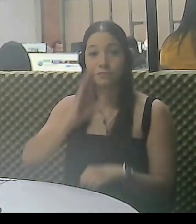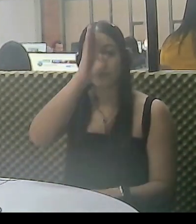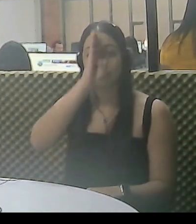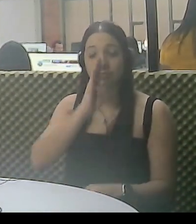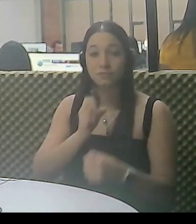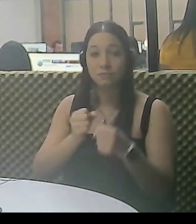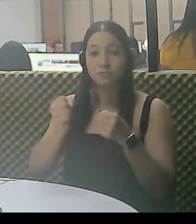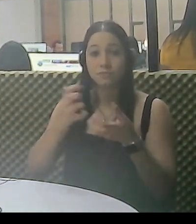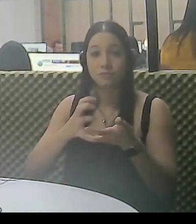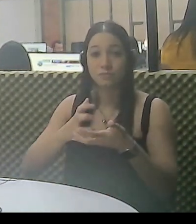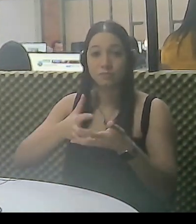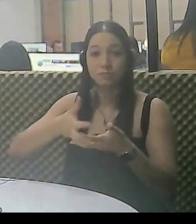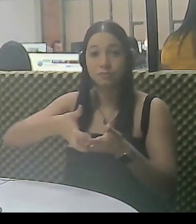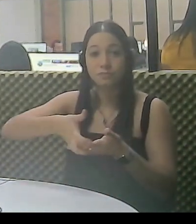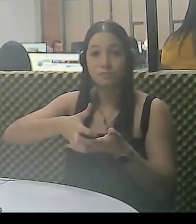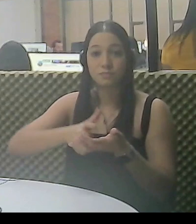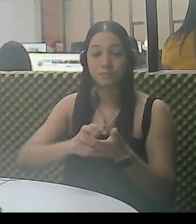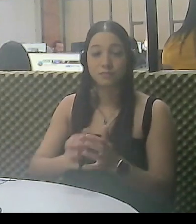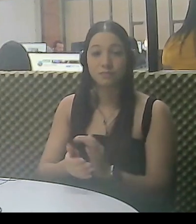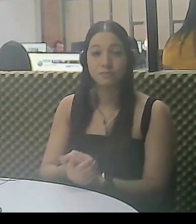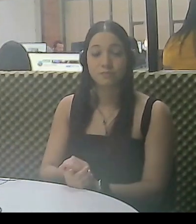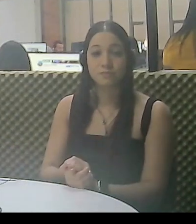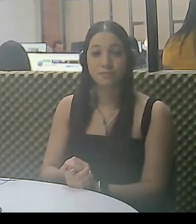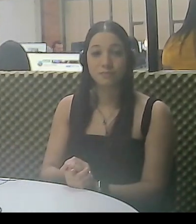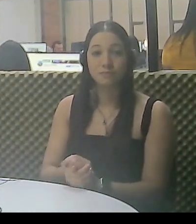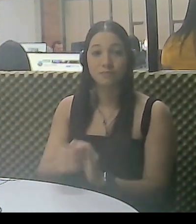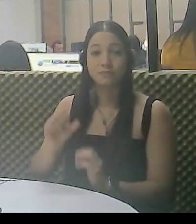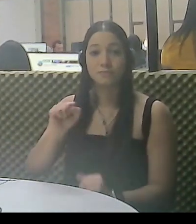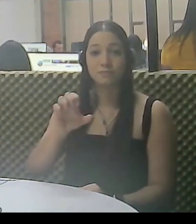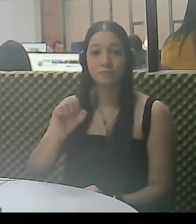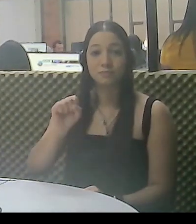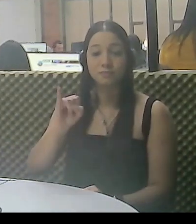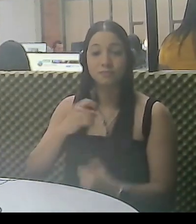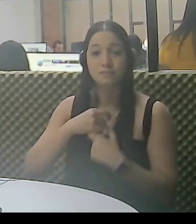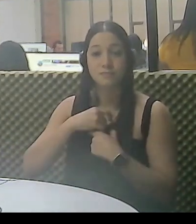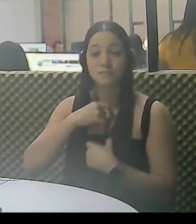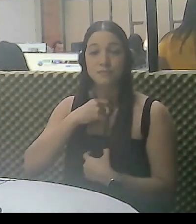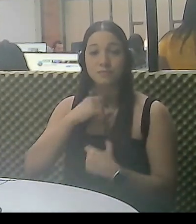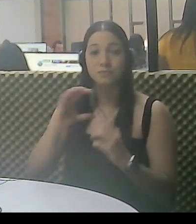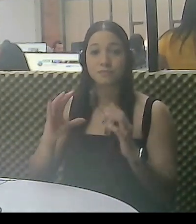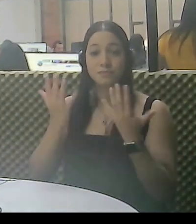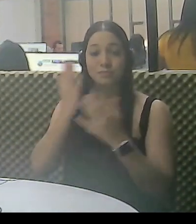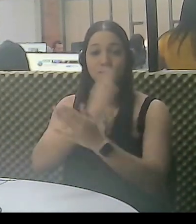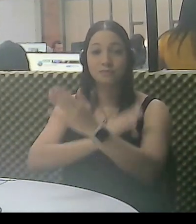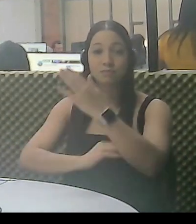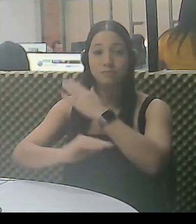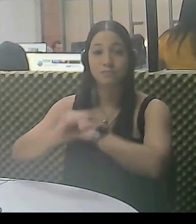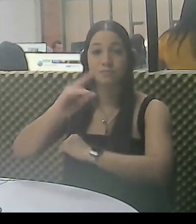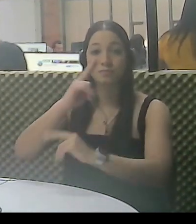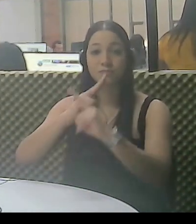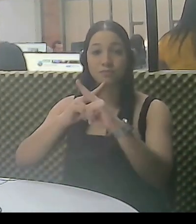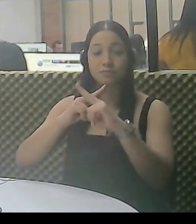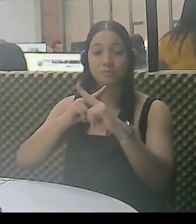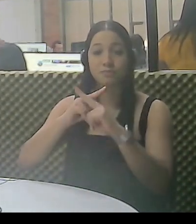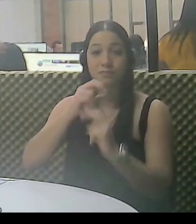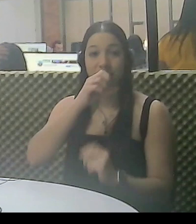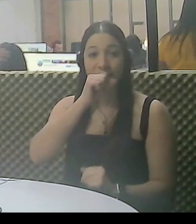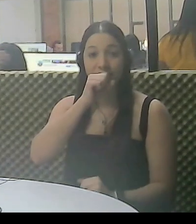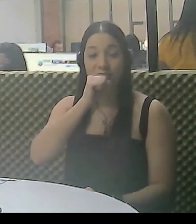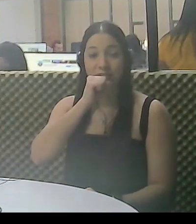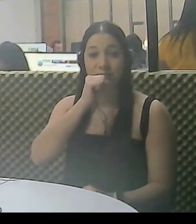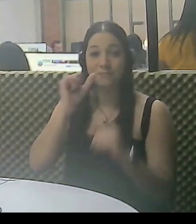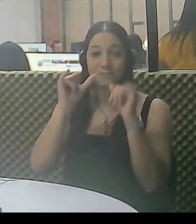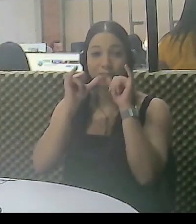de tratorista. E ainda, SESI Gravatá sedia Festival Paralímpico Loterias Caixa neste